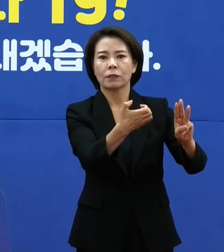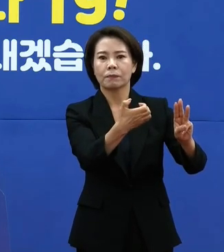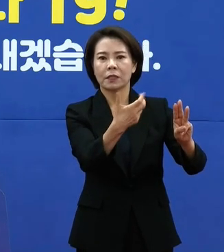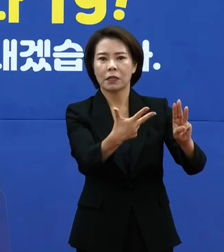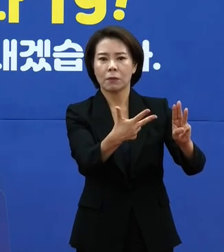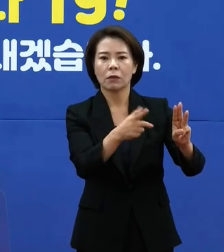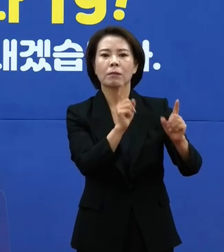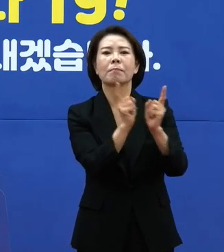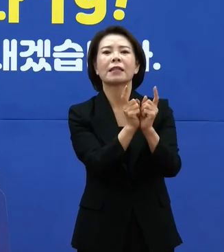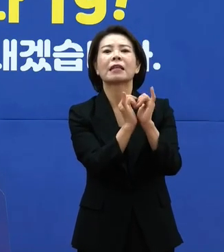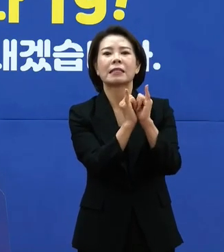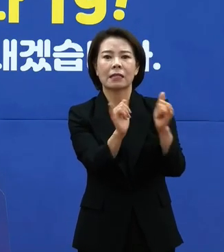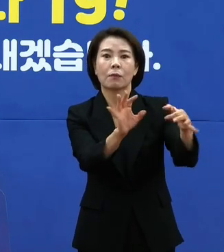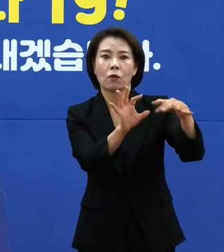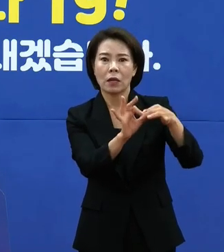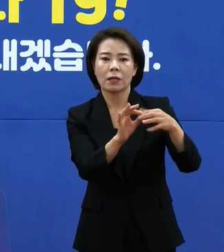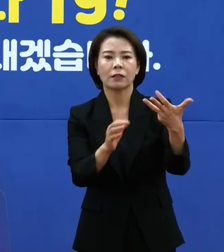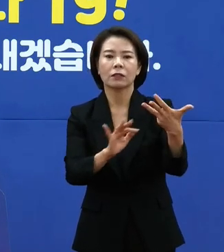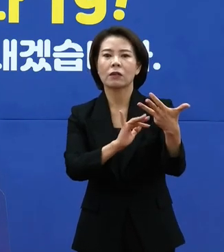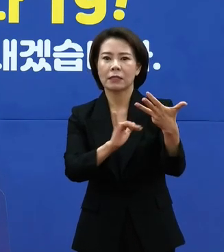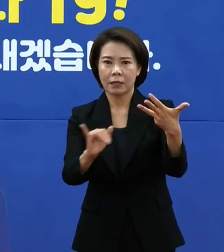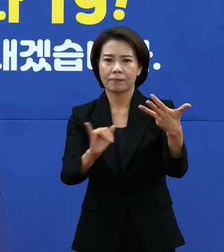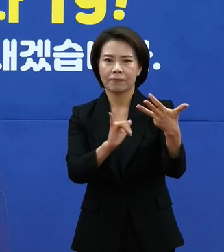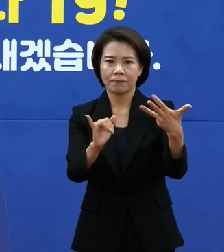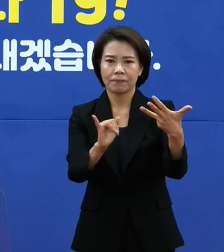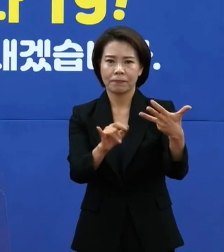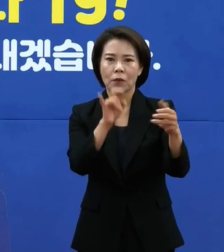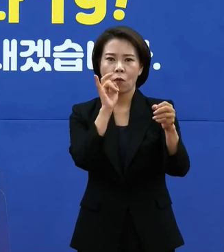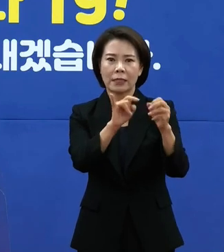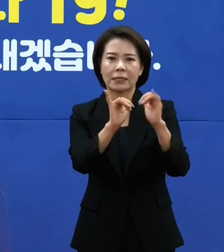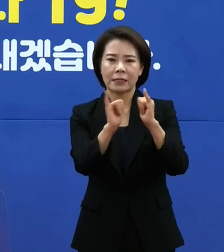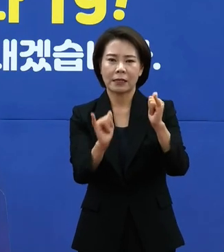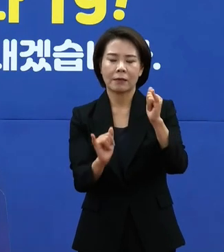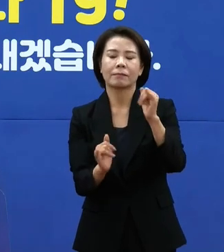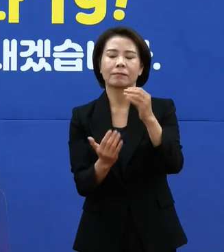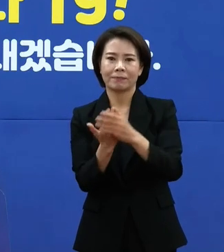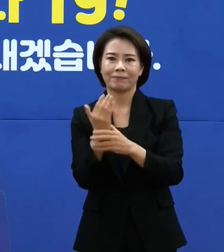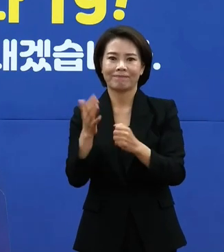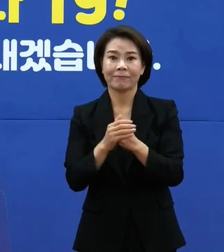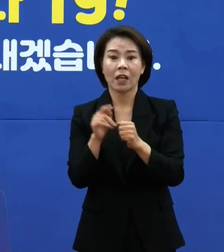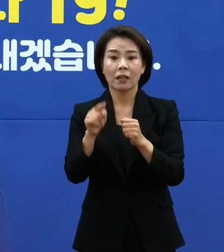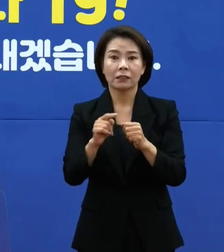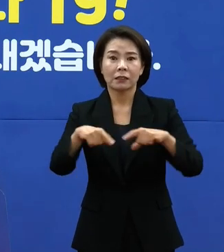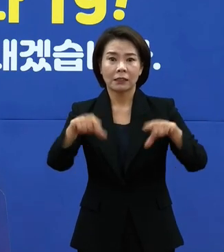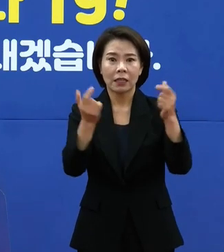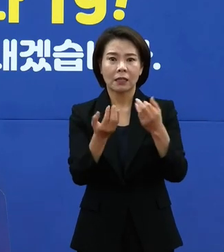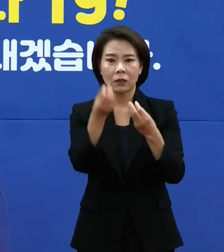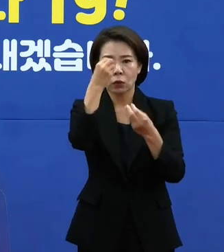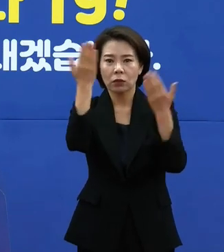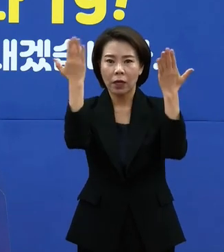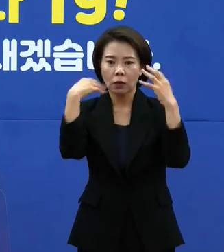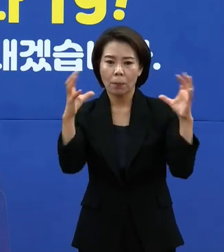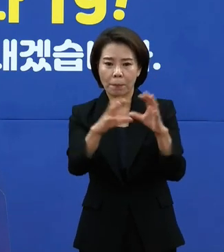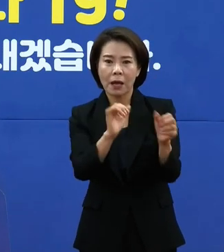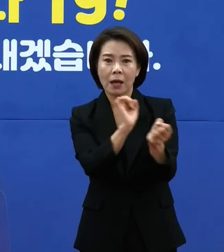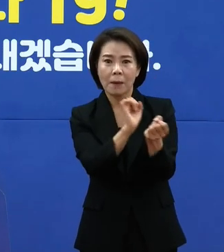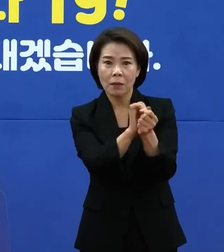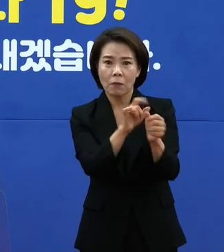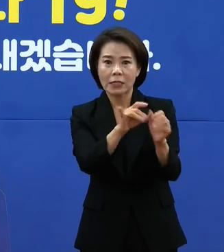1497번 접촉자 관련 8명이 확진자로 발생하였습니다. 이날 제주시 고등학교 집단 감염